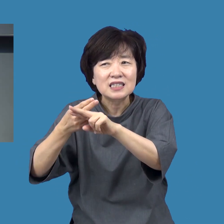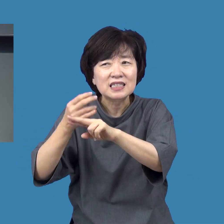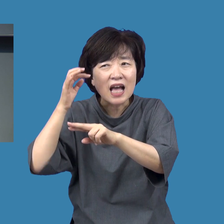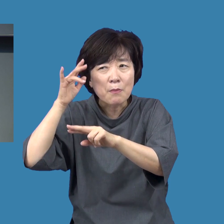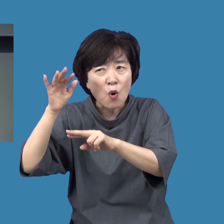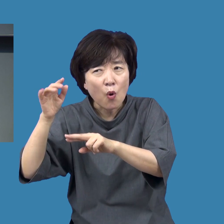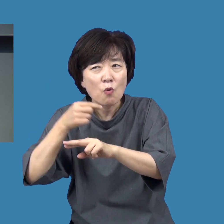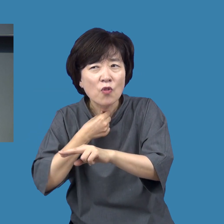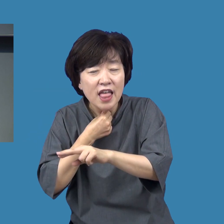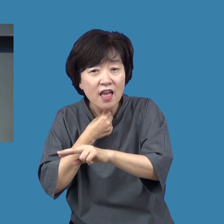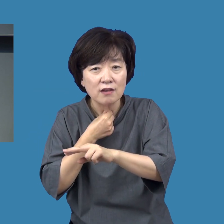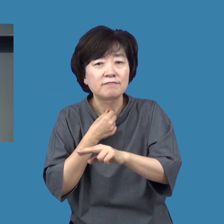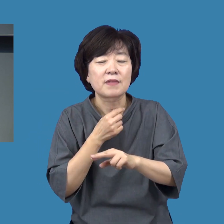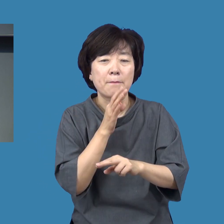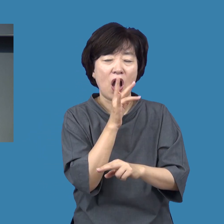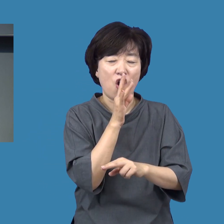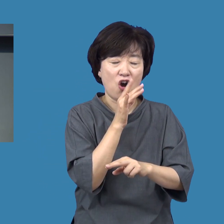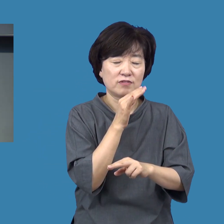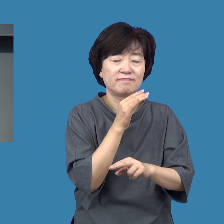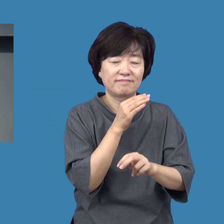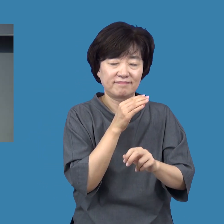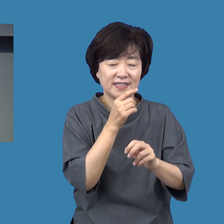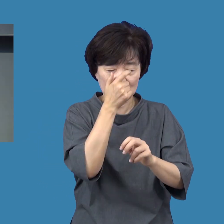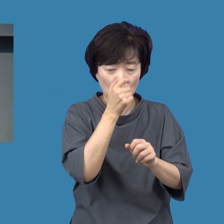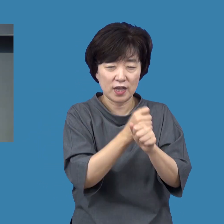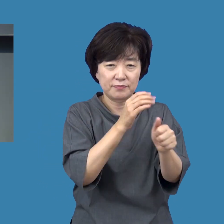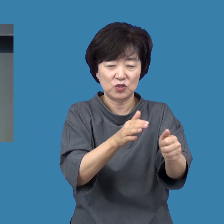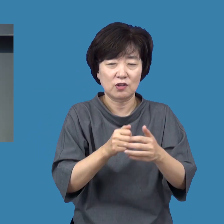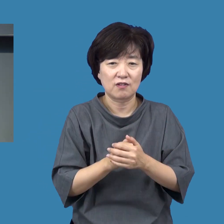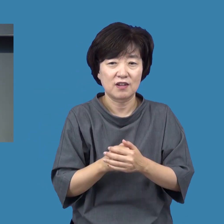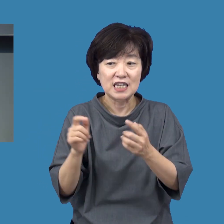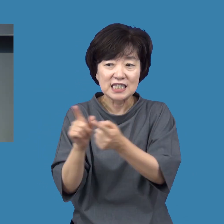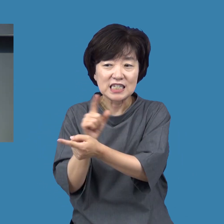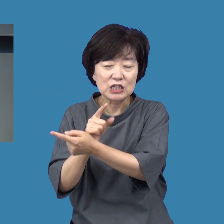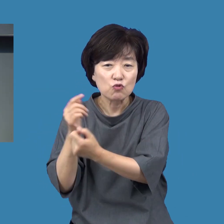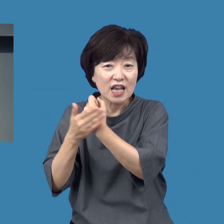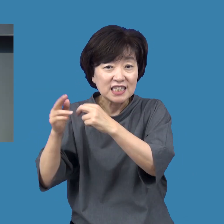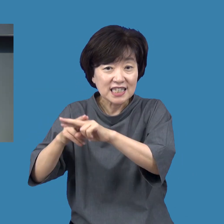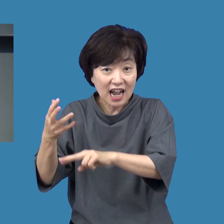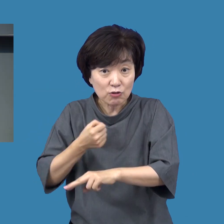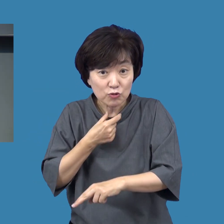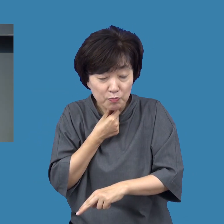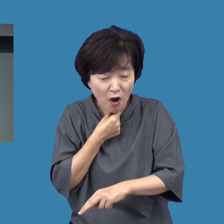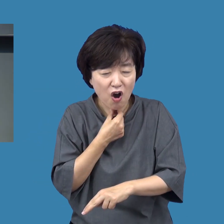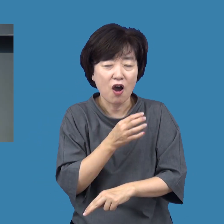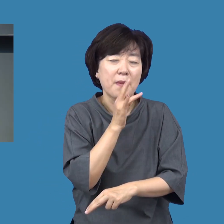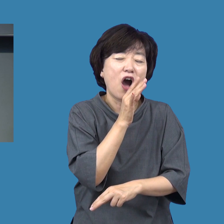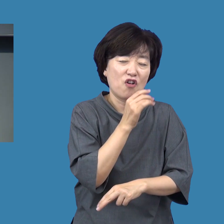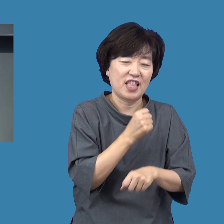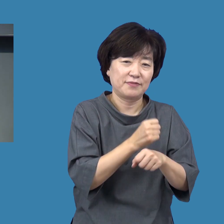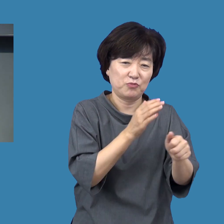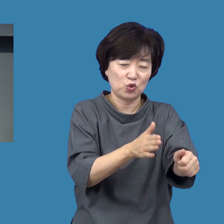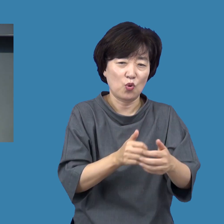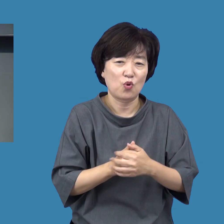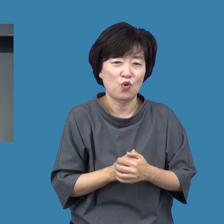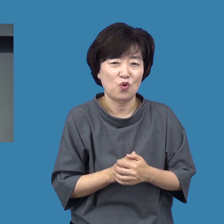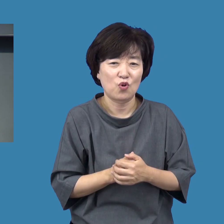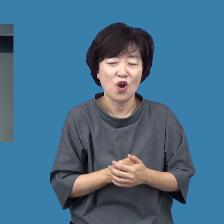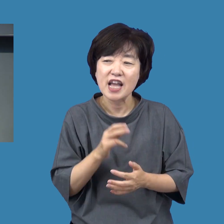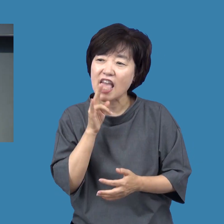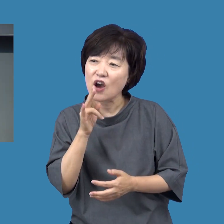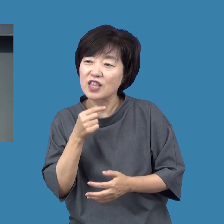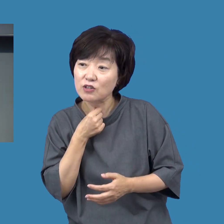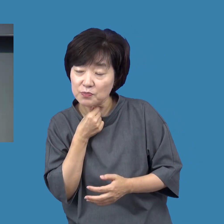기도하십시오. 치유의 은사를 사모하십니까? 그렇다면 방언으로 기도하라는 거예요. 예언의 은사를 사모하십니까? 그럼 방언으로